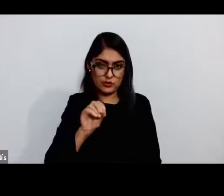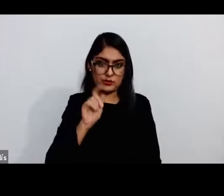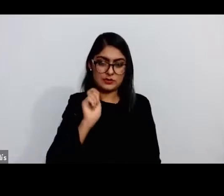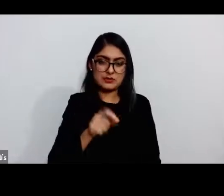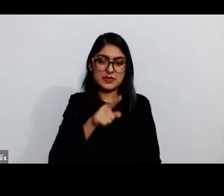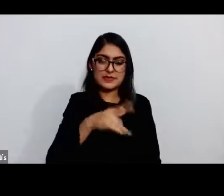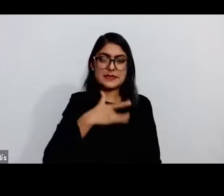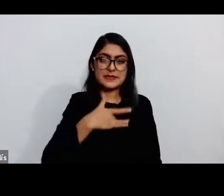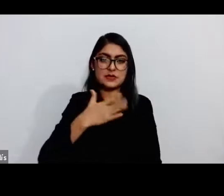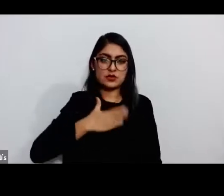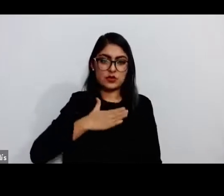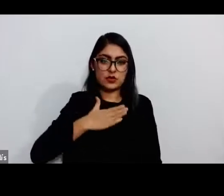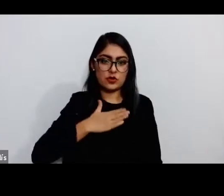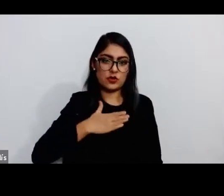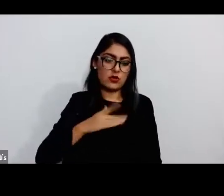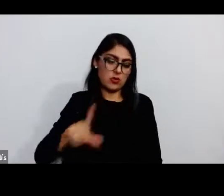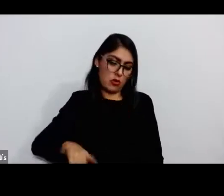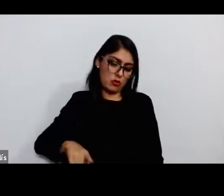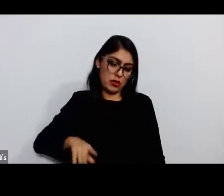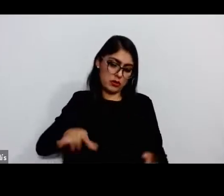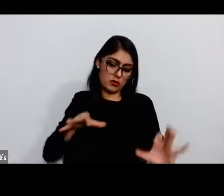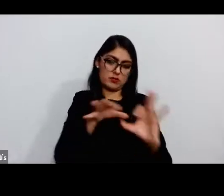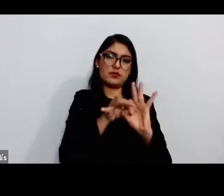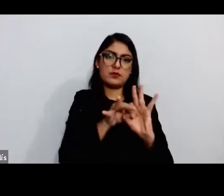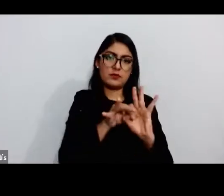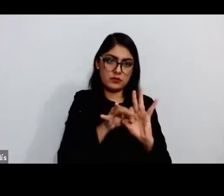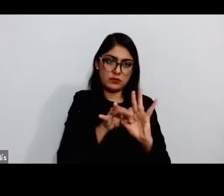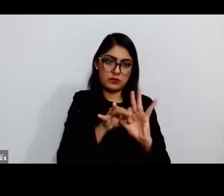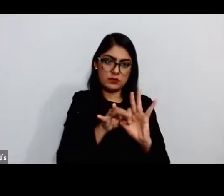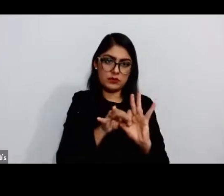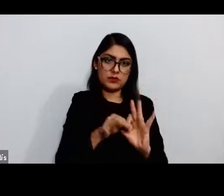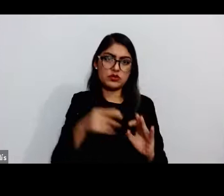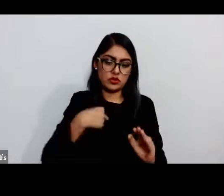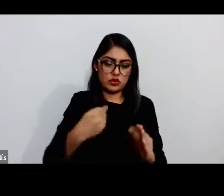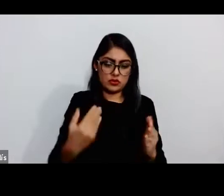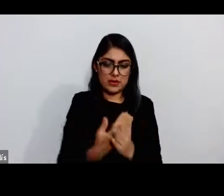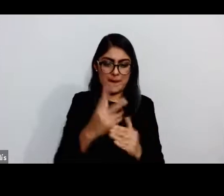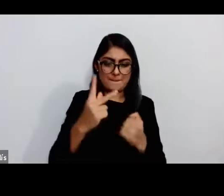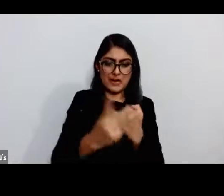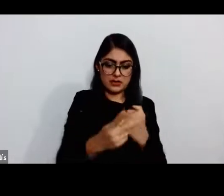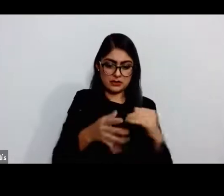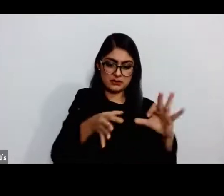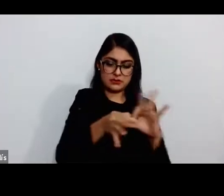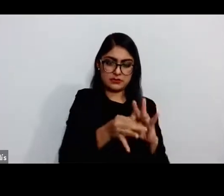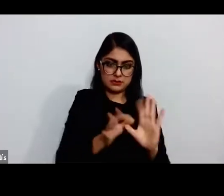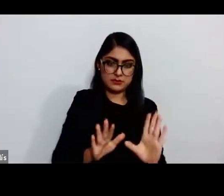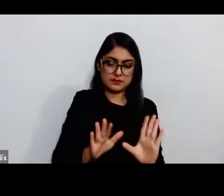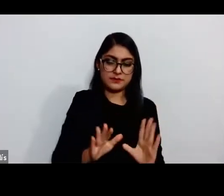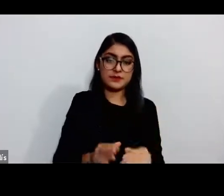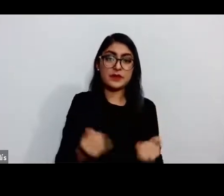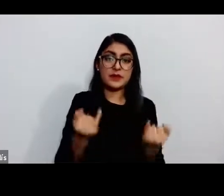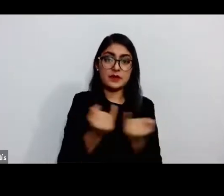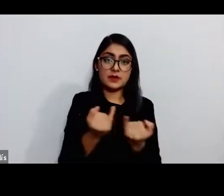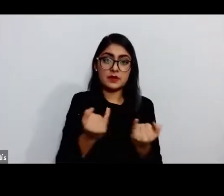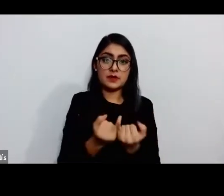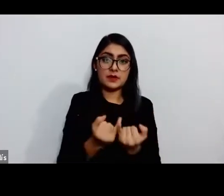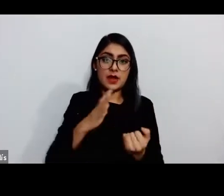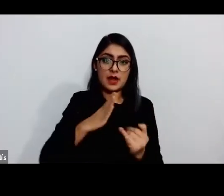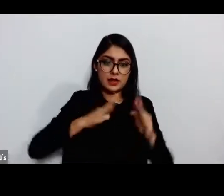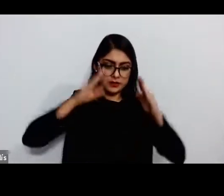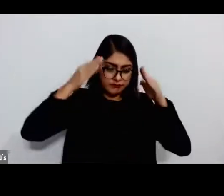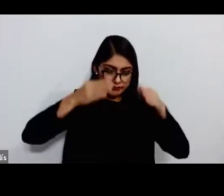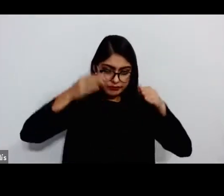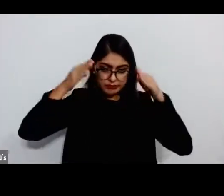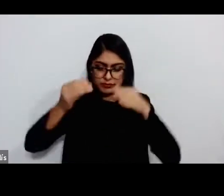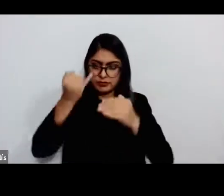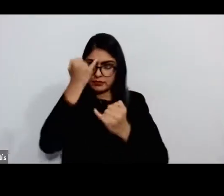como miembro de un Estado. Y tiene también presupuestos, fuertes presupuestos individualistas, ¿no? No